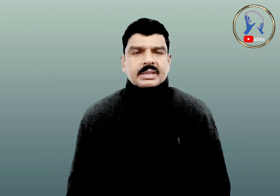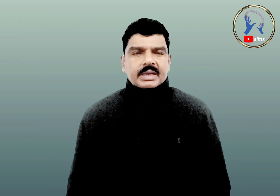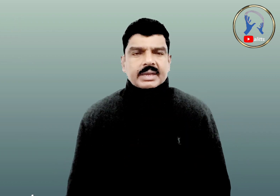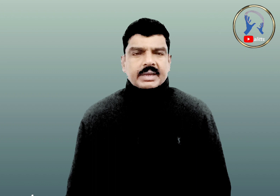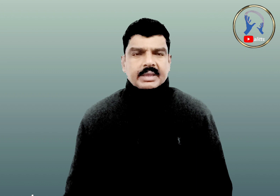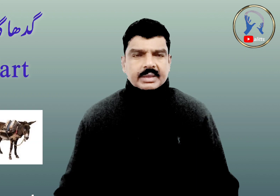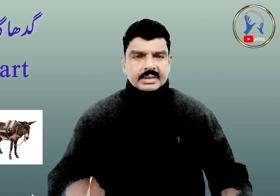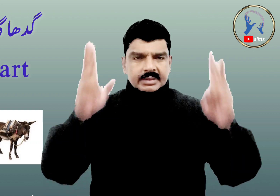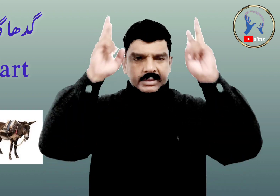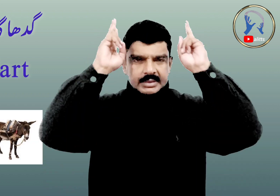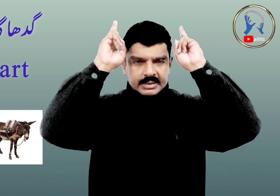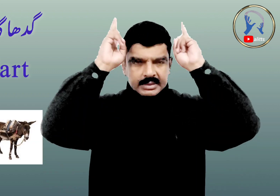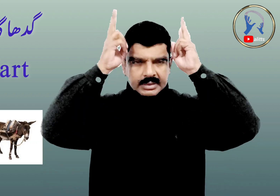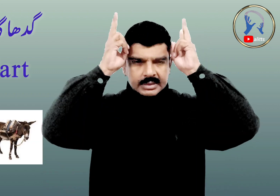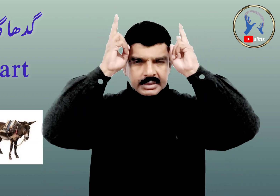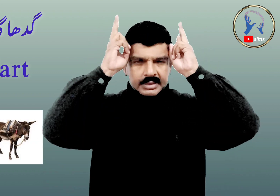गधा गाड़ी,